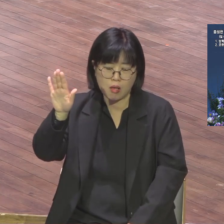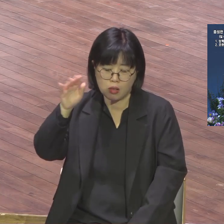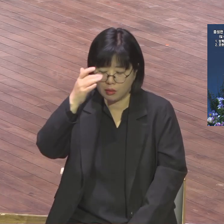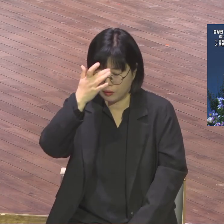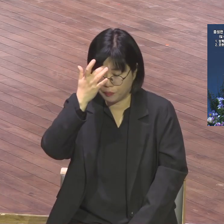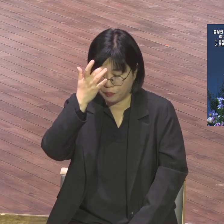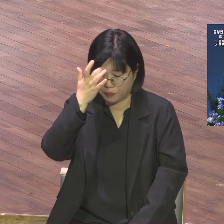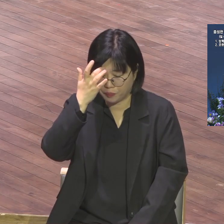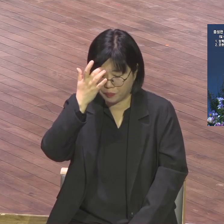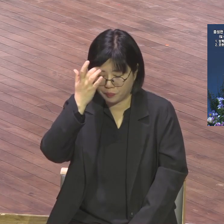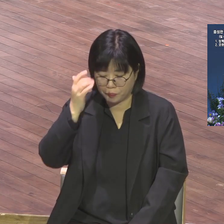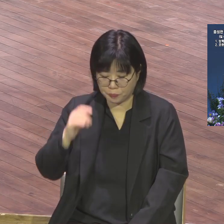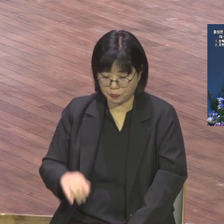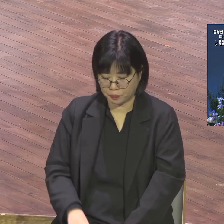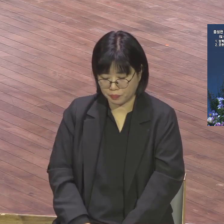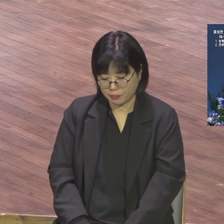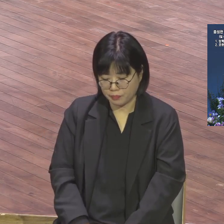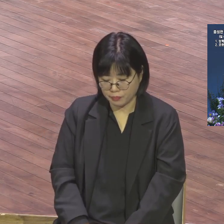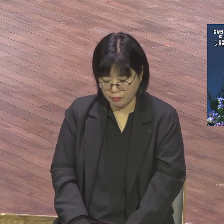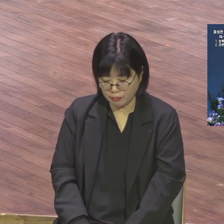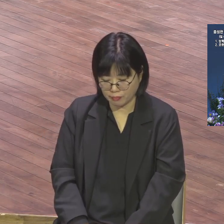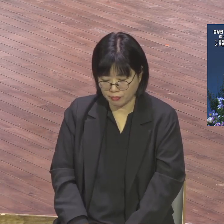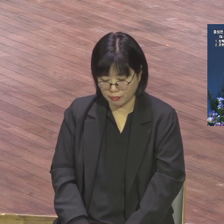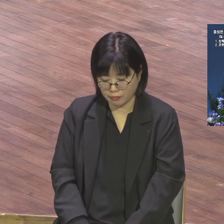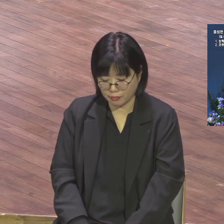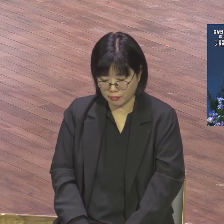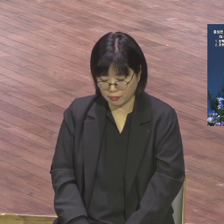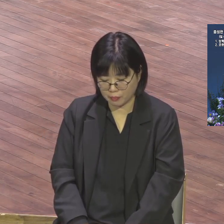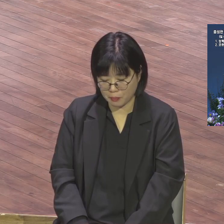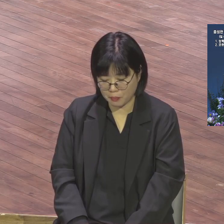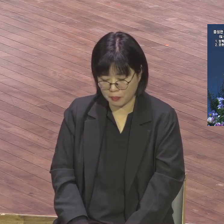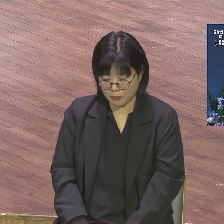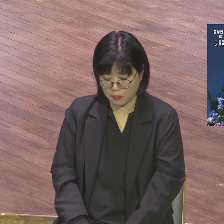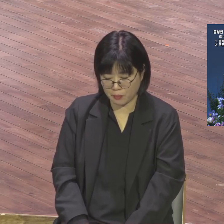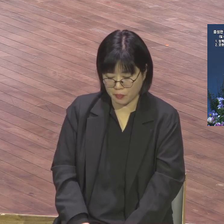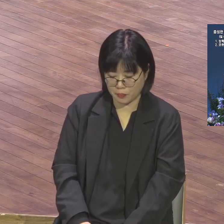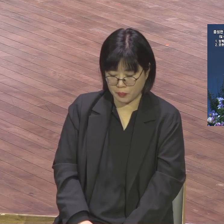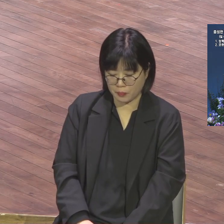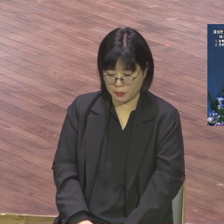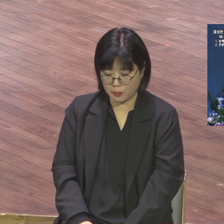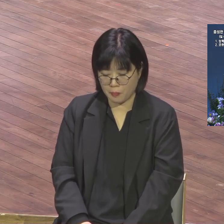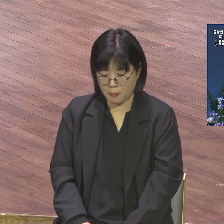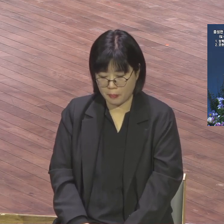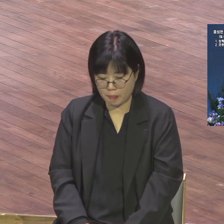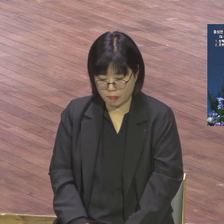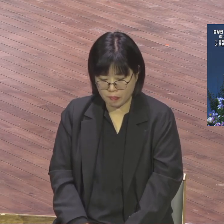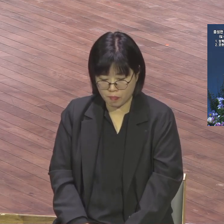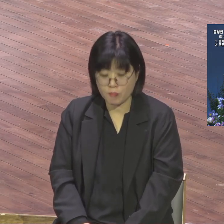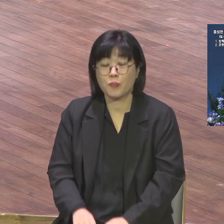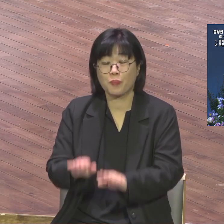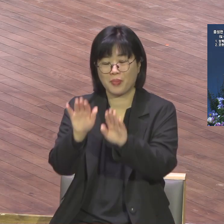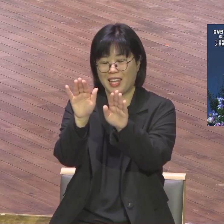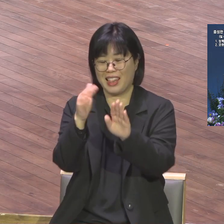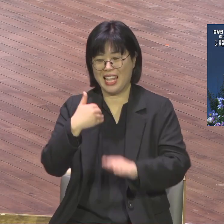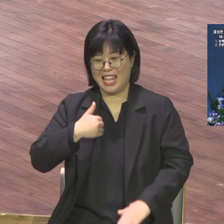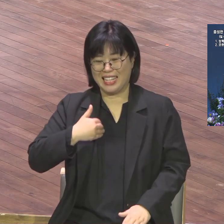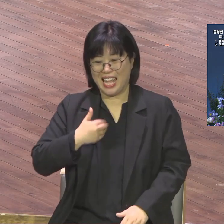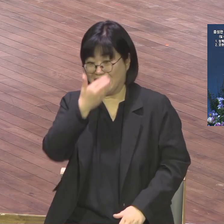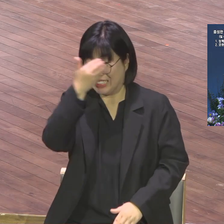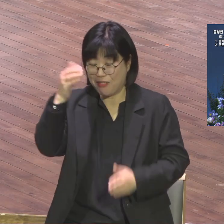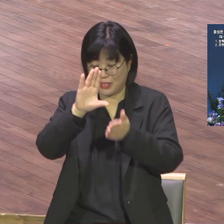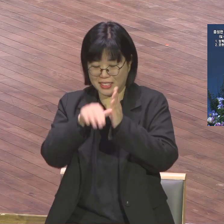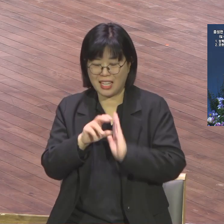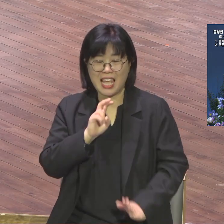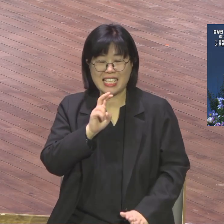자유의 시대를, 은퇴의 계절, 나는 중년의 때를 오히려 동경했네. 그 정성 어린 때, 땀 흘리며 생의 한계에 도전하던